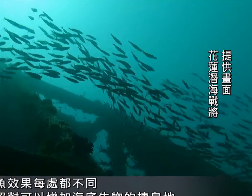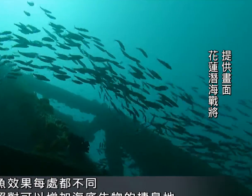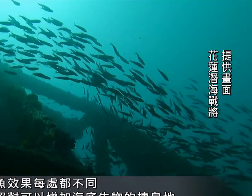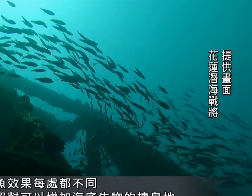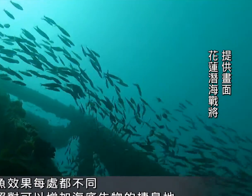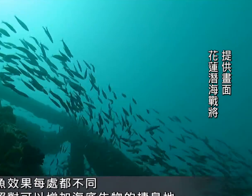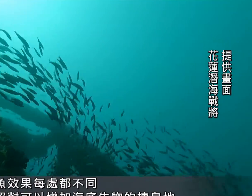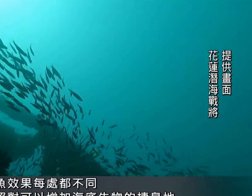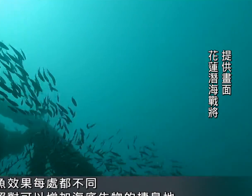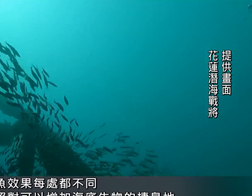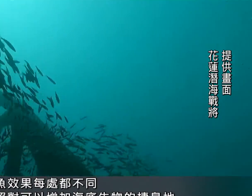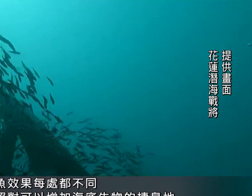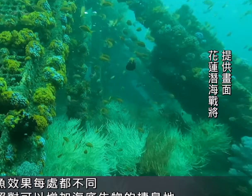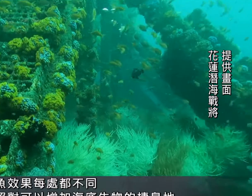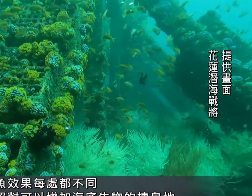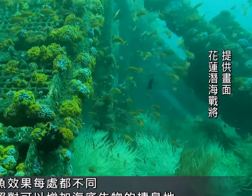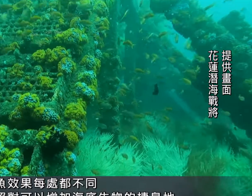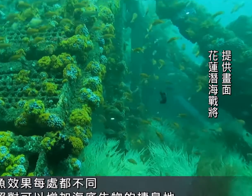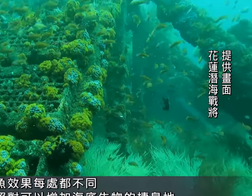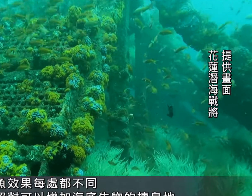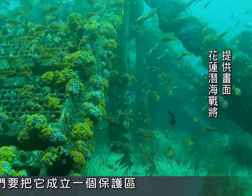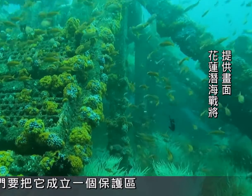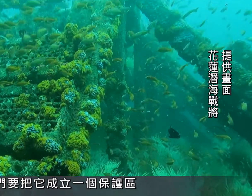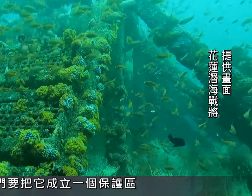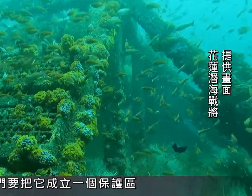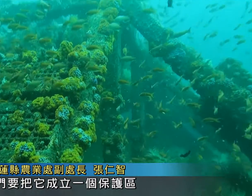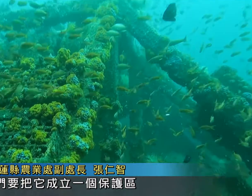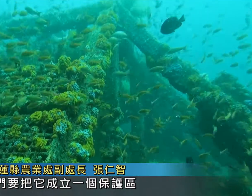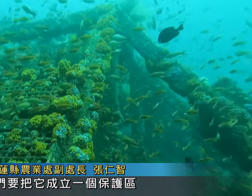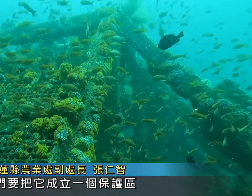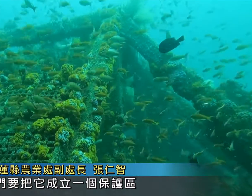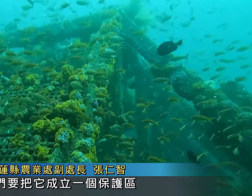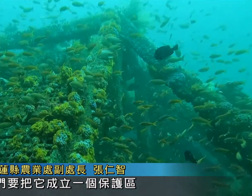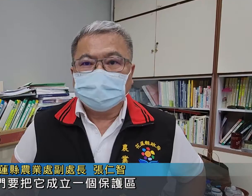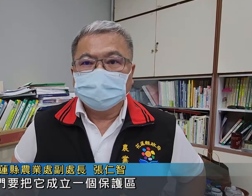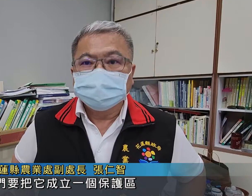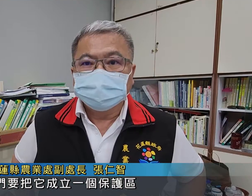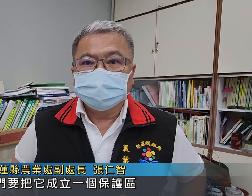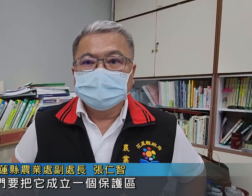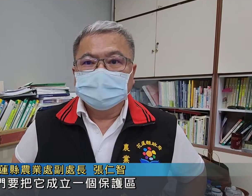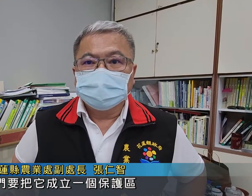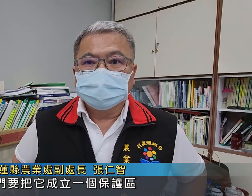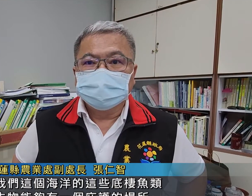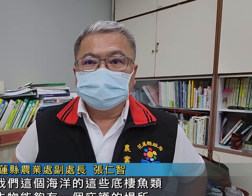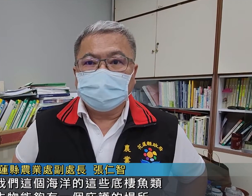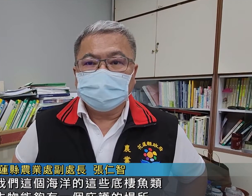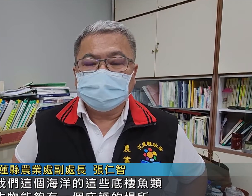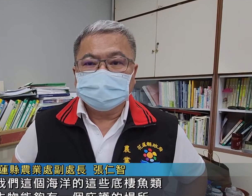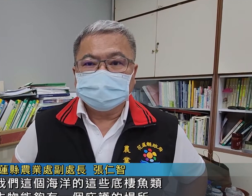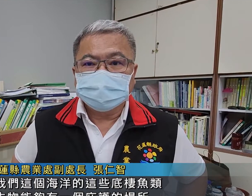绝对可以增加海底生物的栖息地。 我们要把它这个成立一个保护区，让我们这个海洋的这些